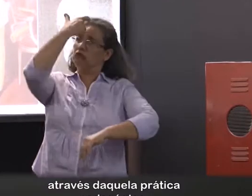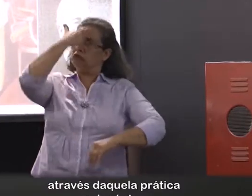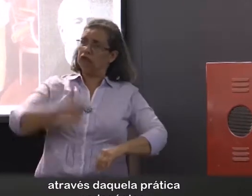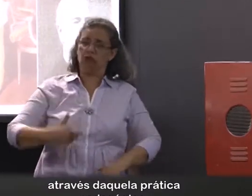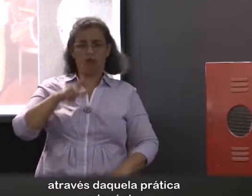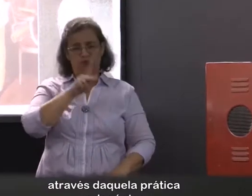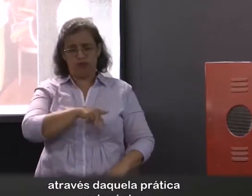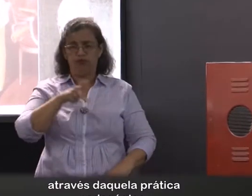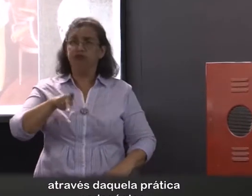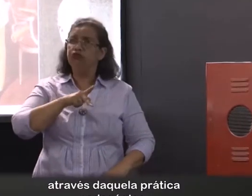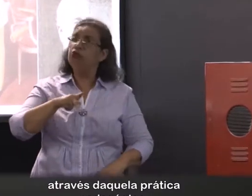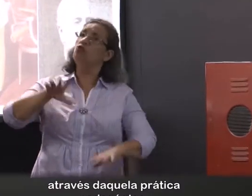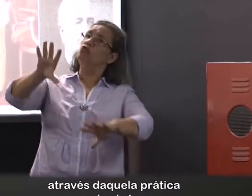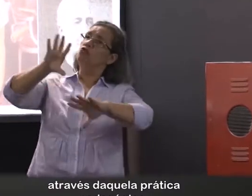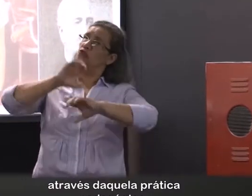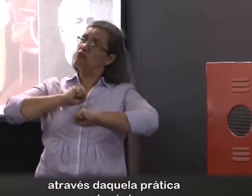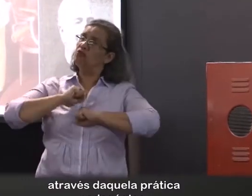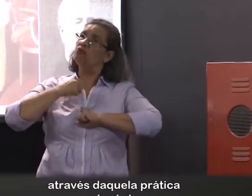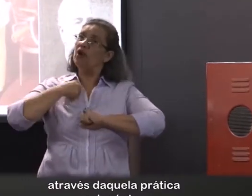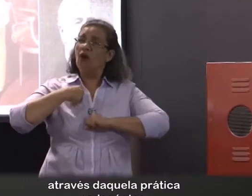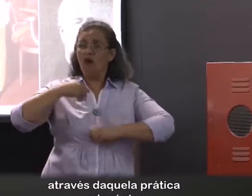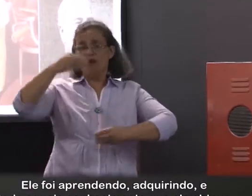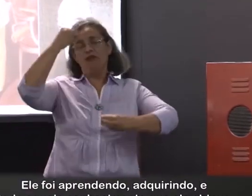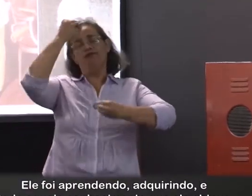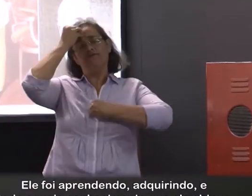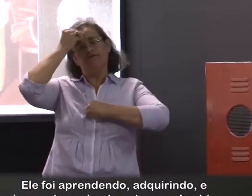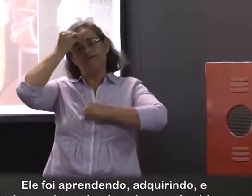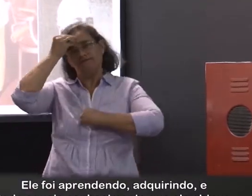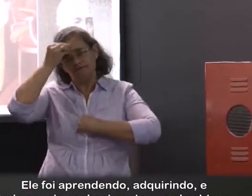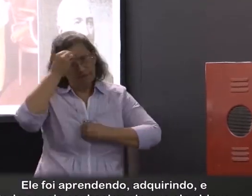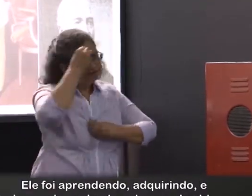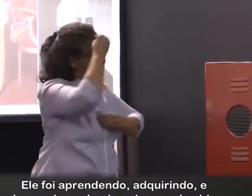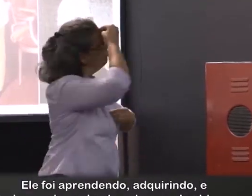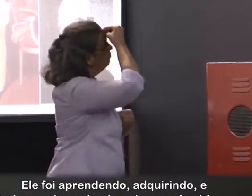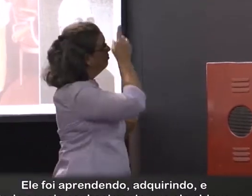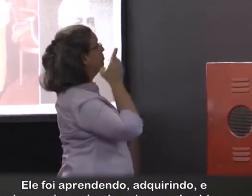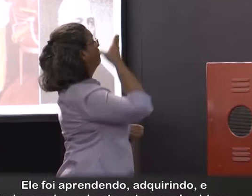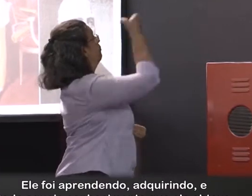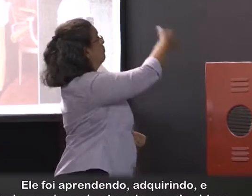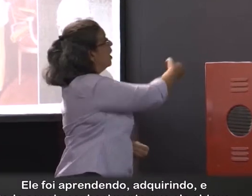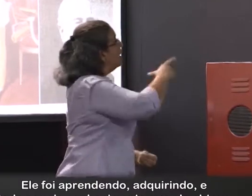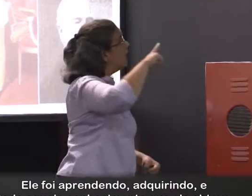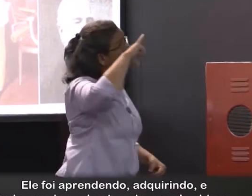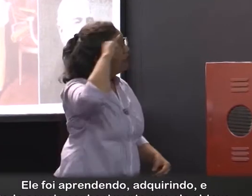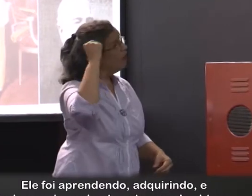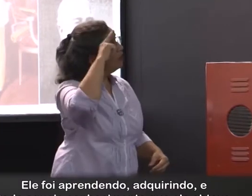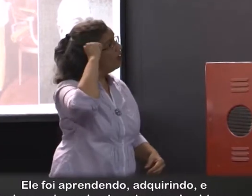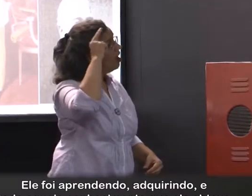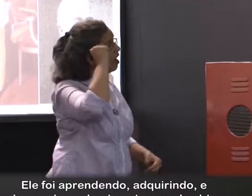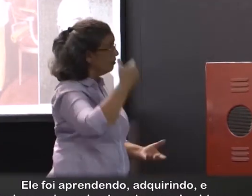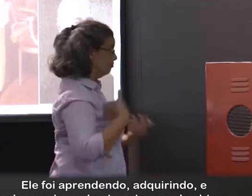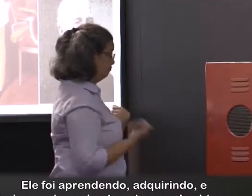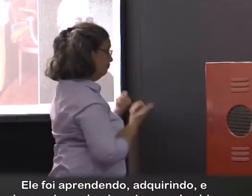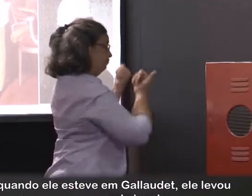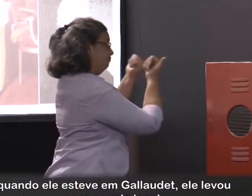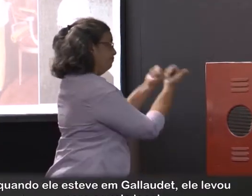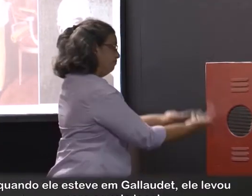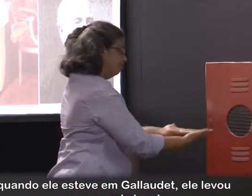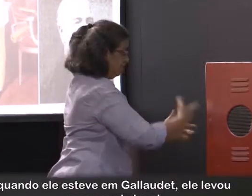sinais através daquela prática pedagógica. Ele foi aprendendo, adquirindo, e todo aquele conhecimento que ele teve quando ele chegou